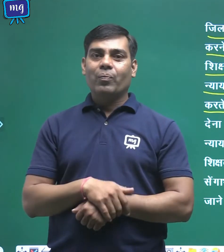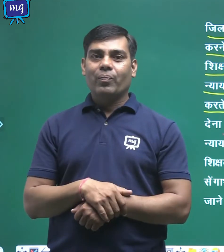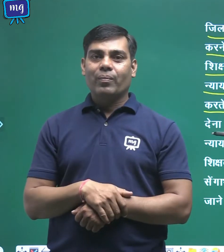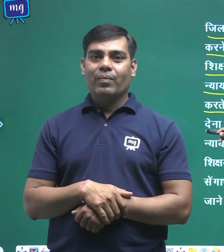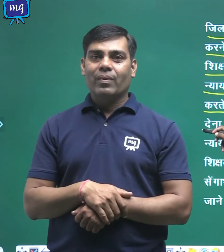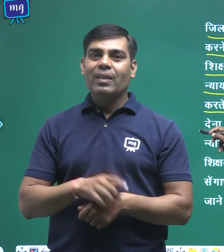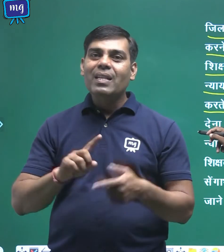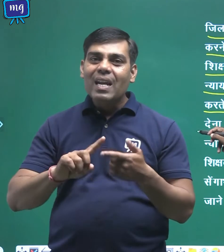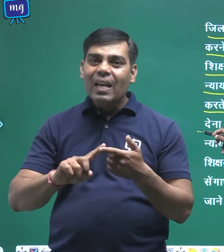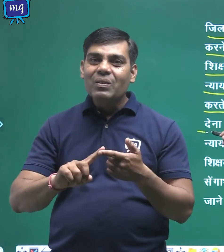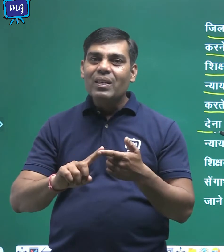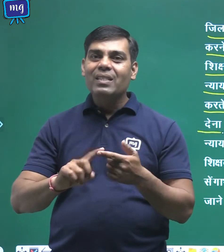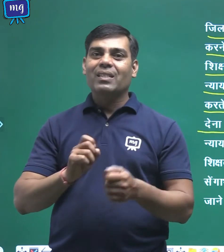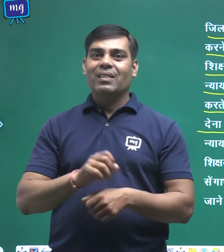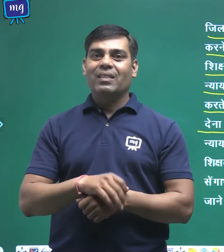शिक्षा